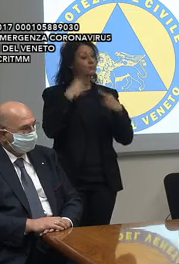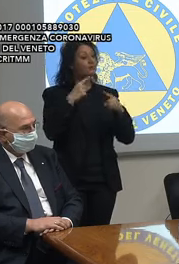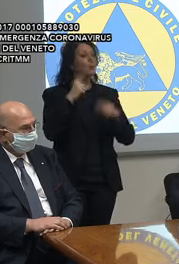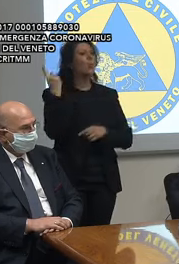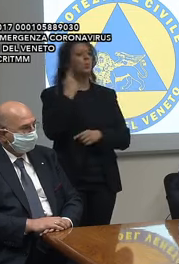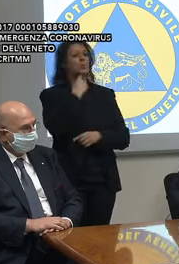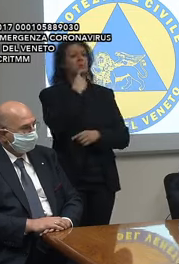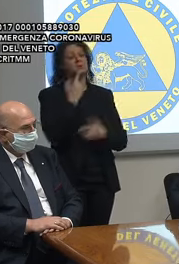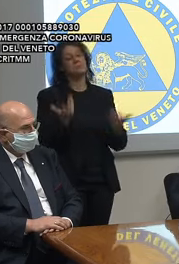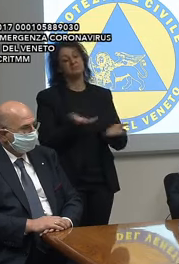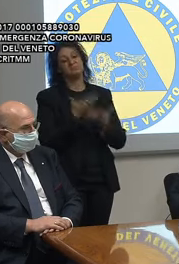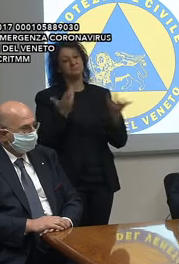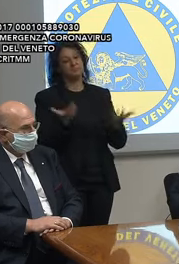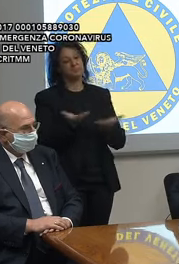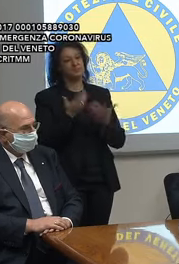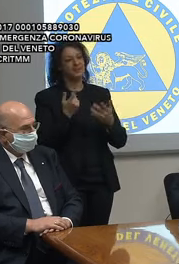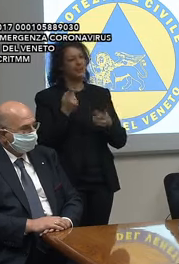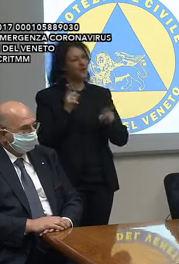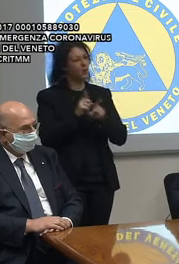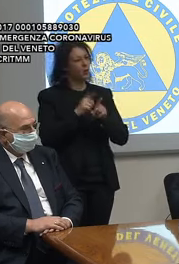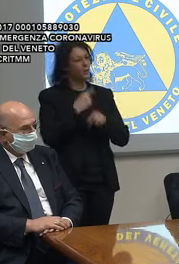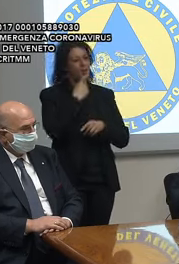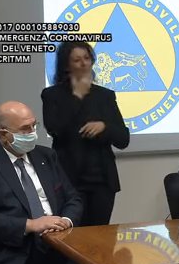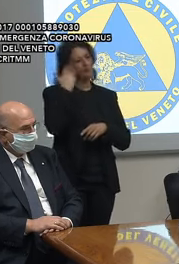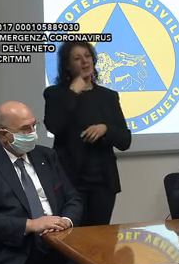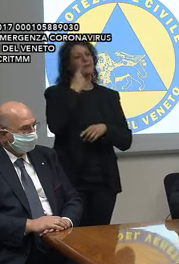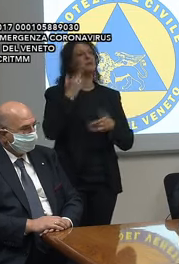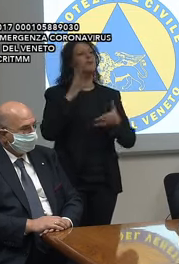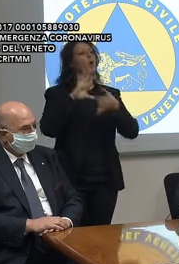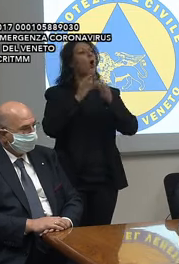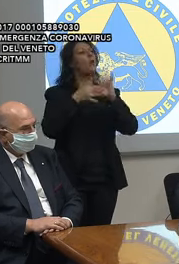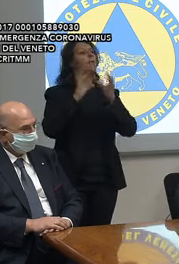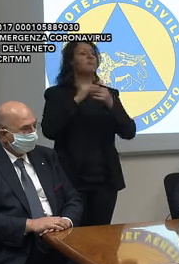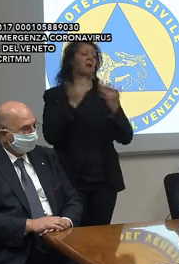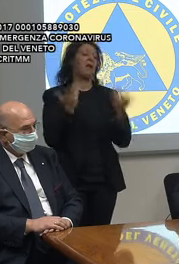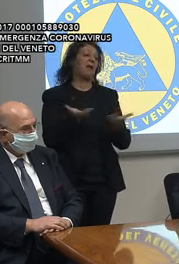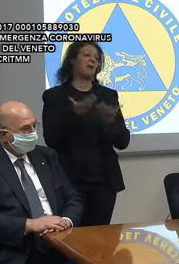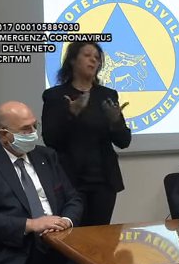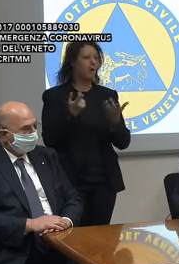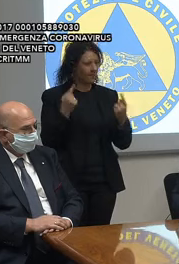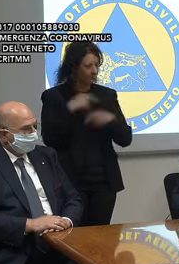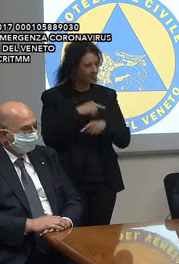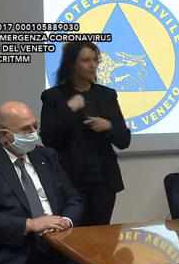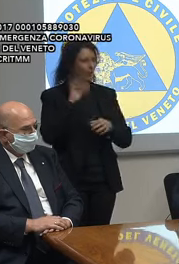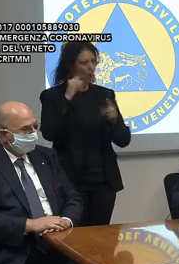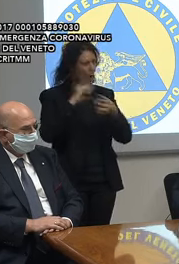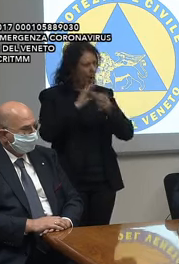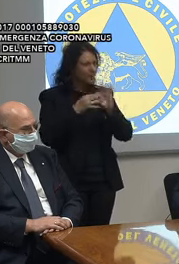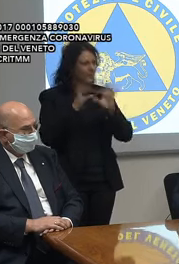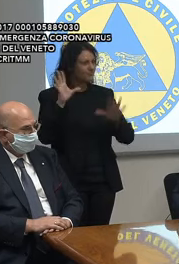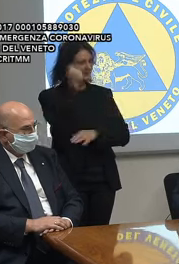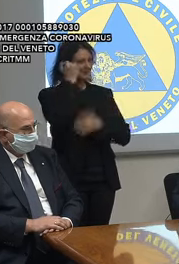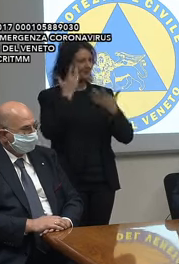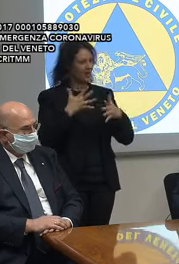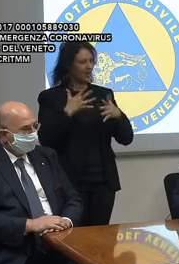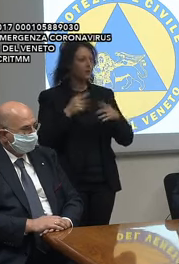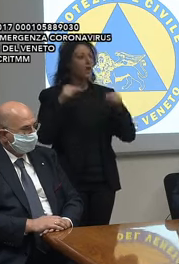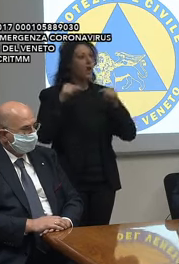come quando dicevano che le Olimpiadi erano una suggestione, poi le Olimpiadi le abbiamo portate a casa, adesso portiamo a casa un'altra suggestione